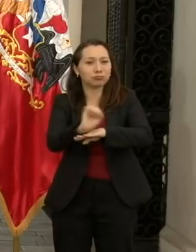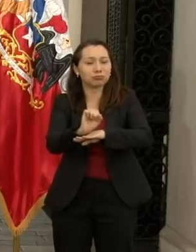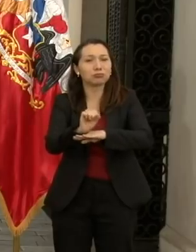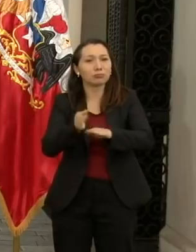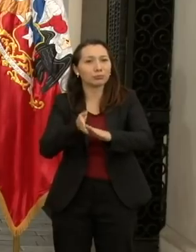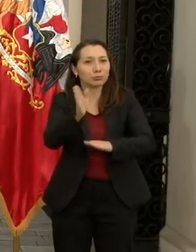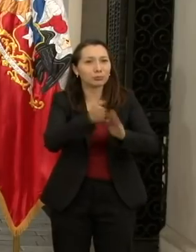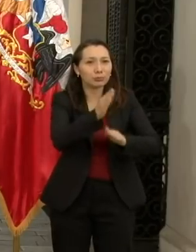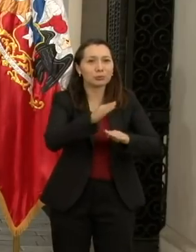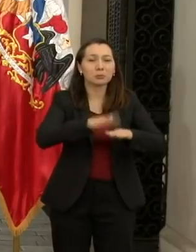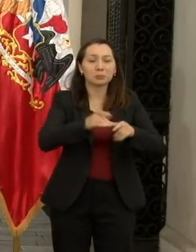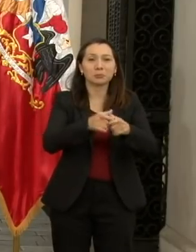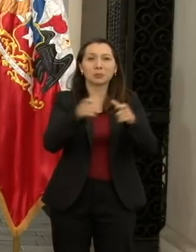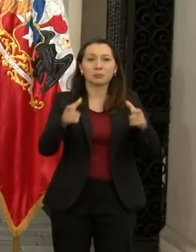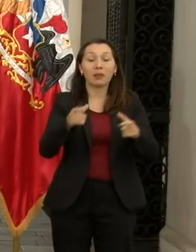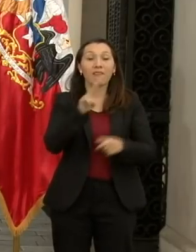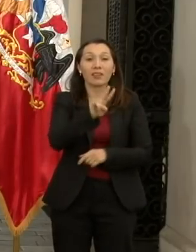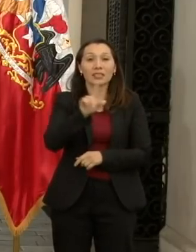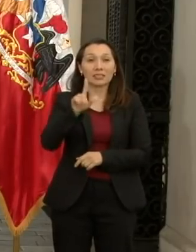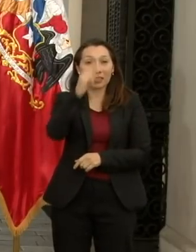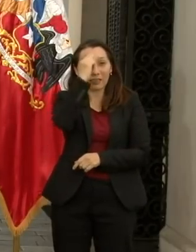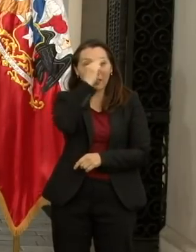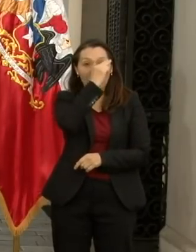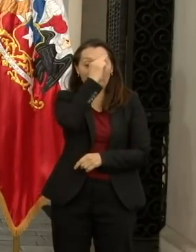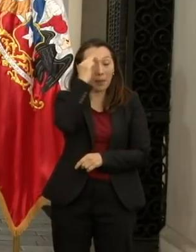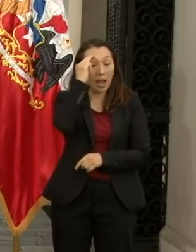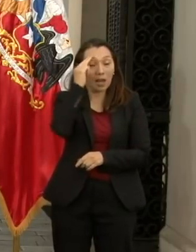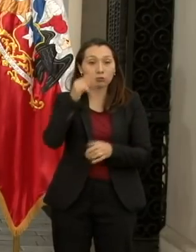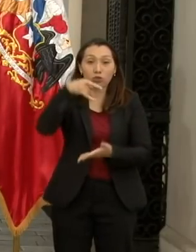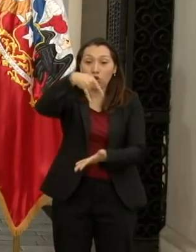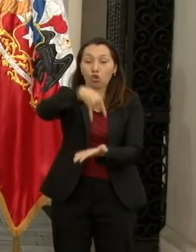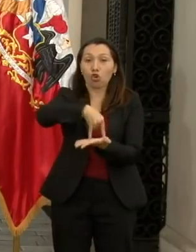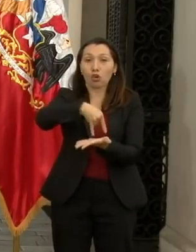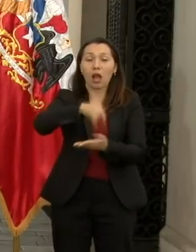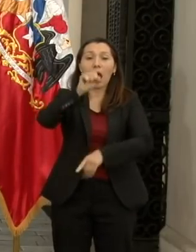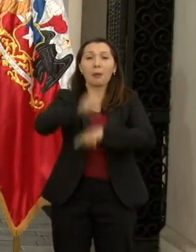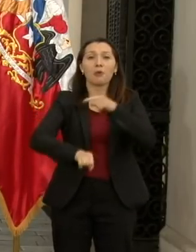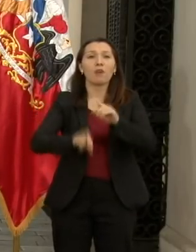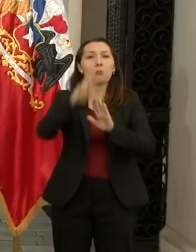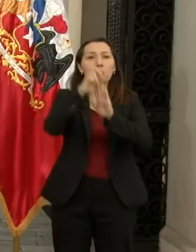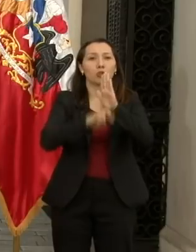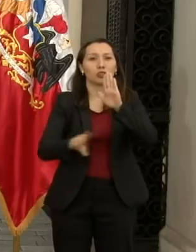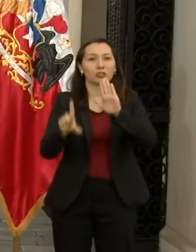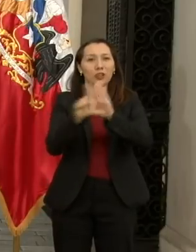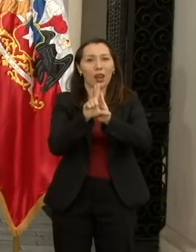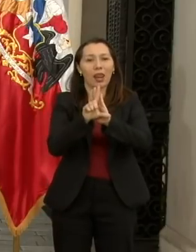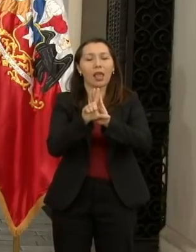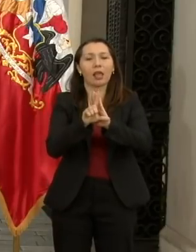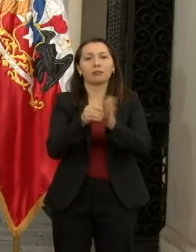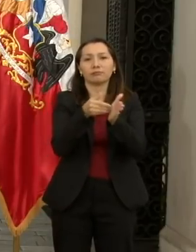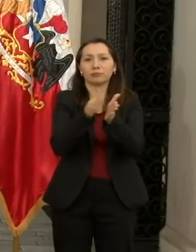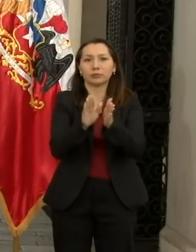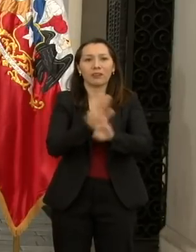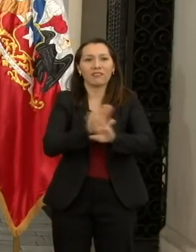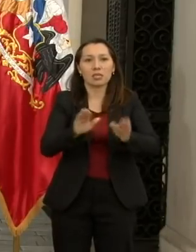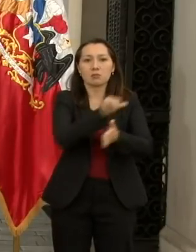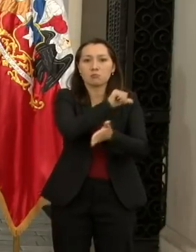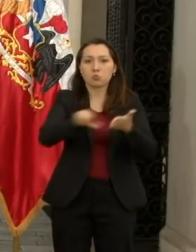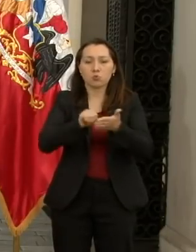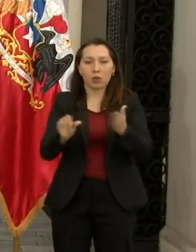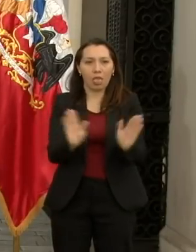circulación, el 27 de marzo el Congreso aprobó un proyecto de ley que eliminó las